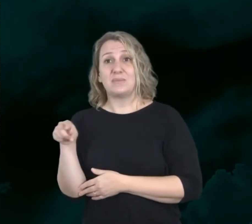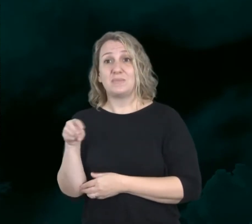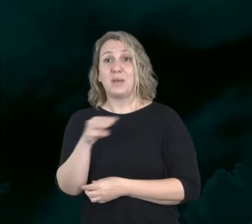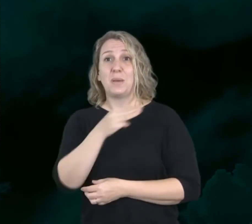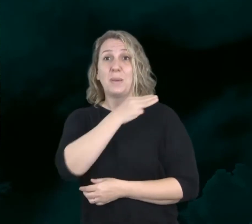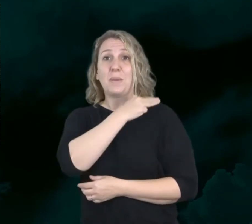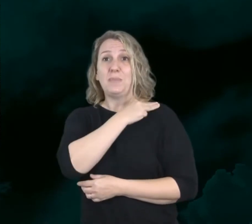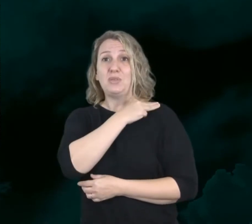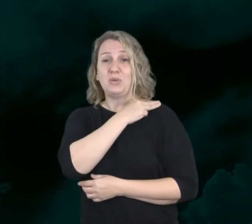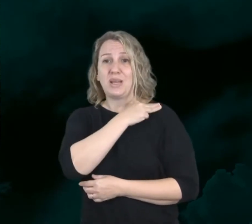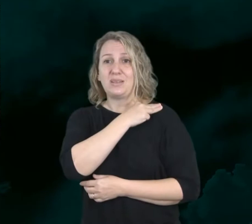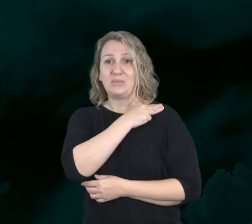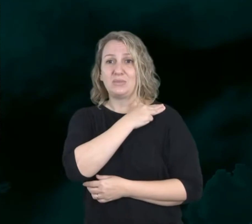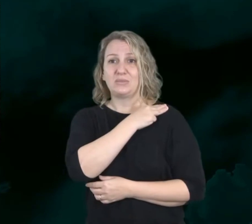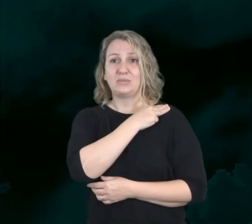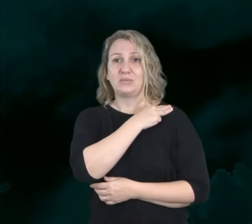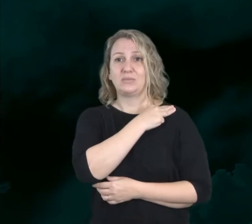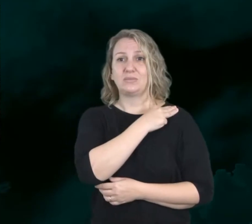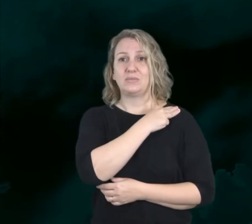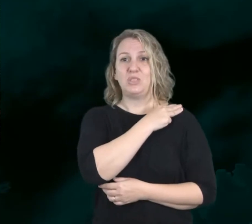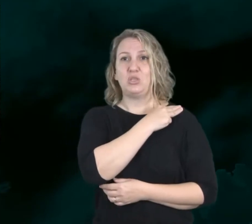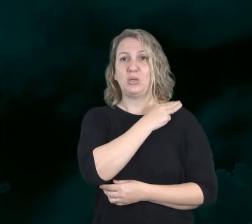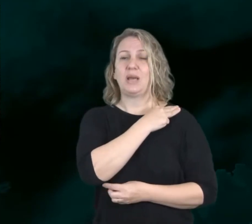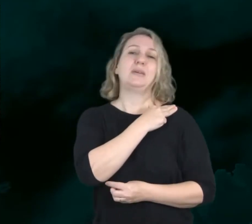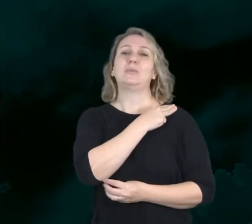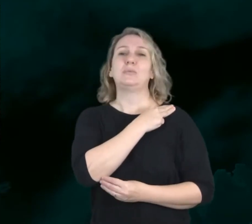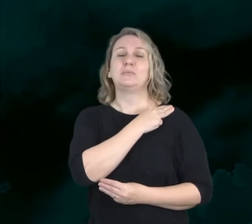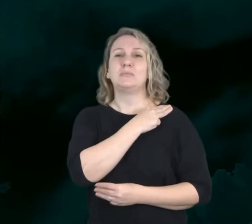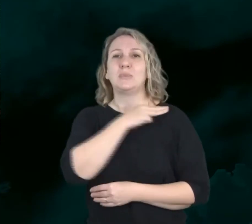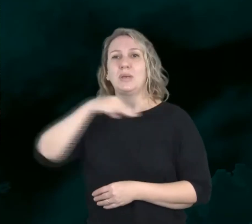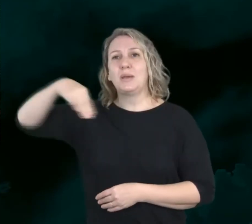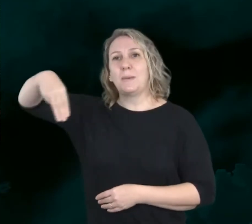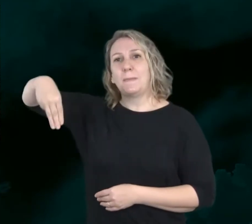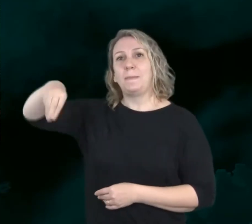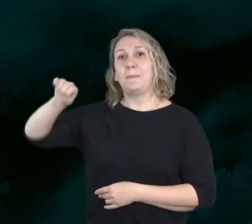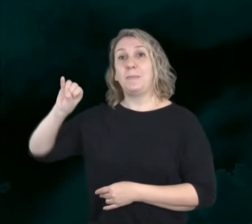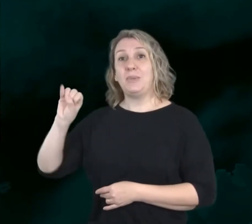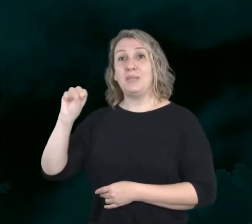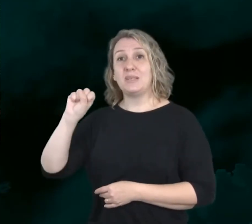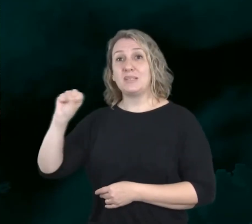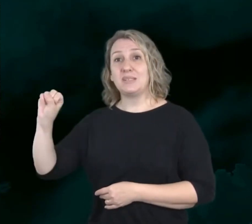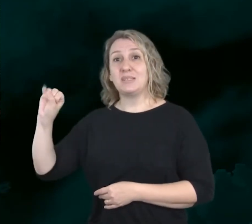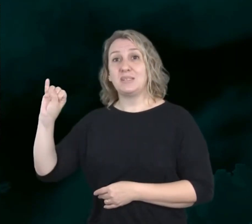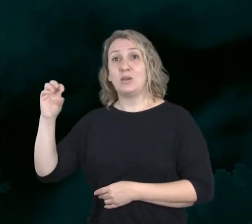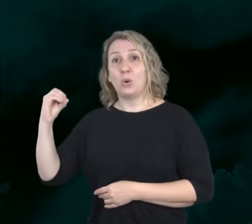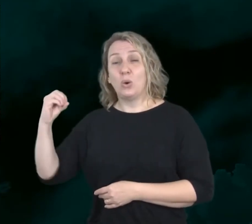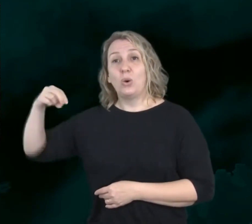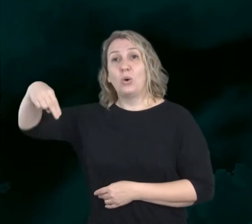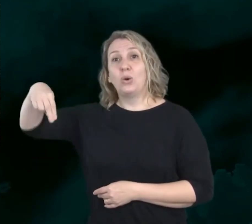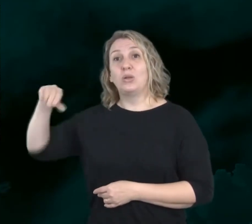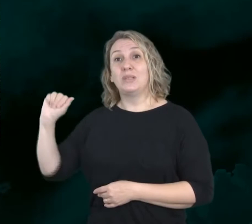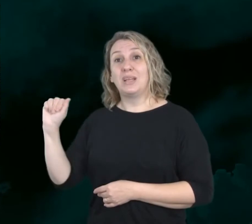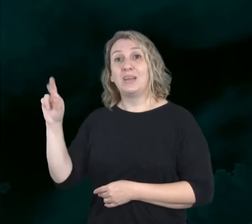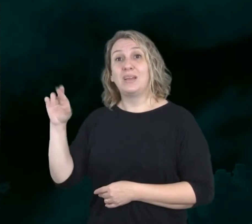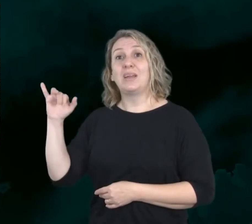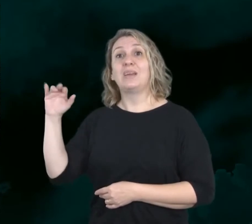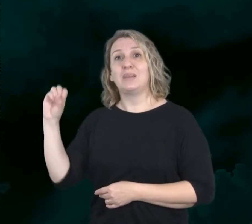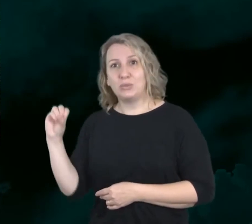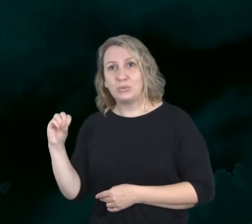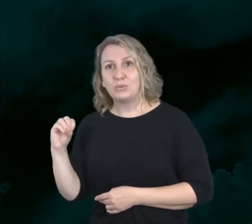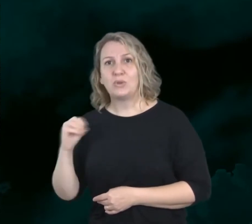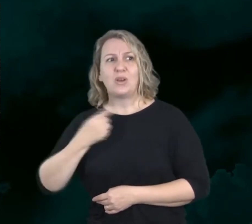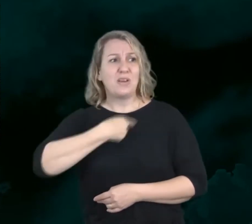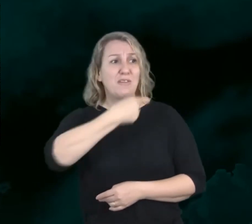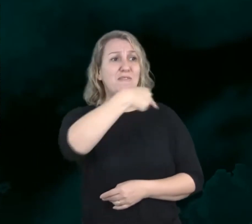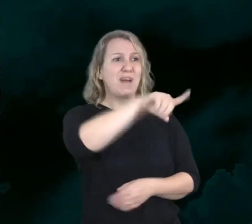missionários estão tirando os homens da miséria, tirando